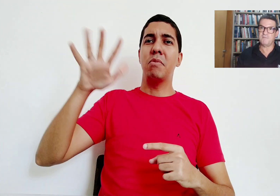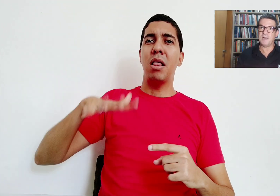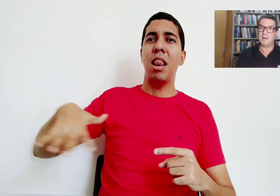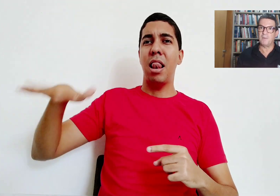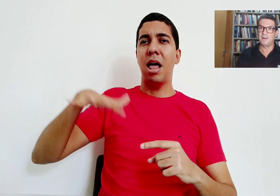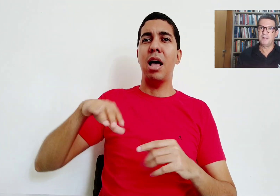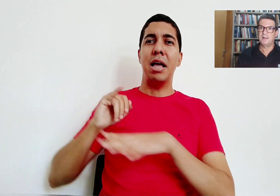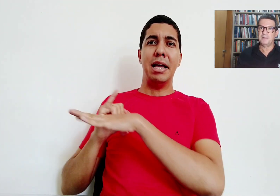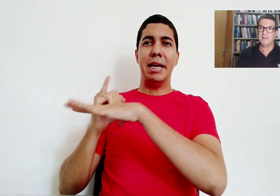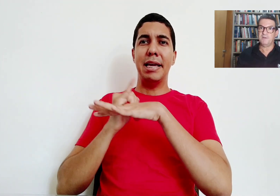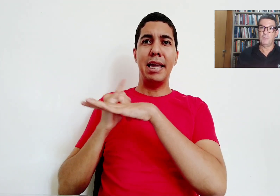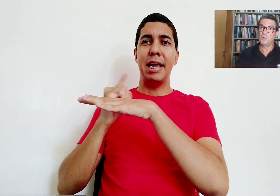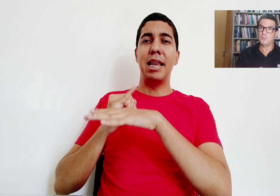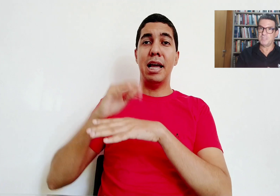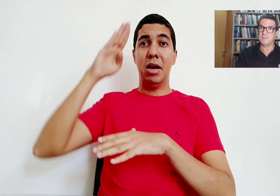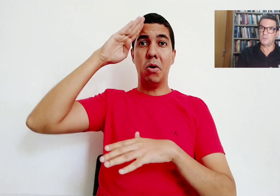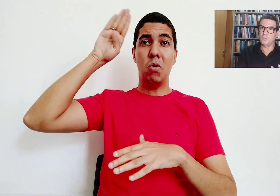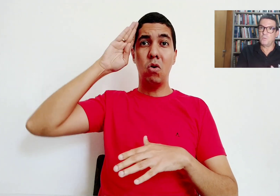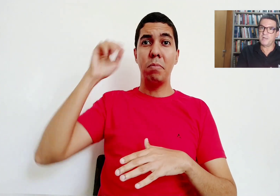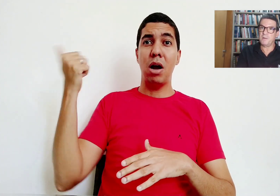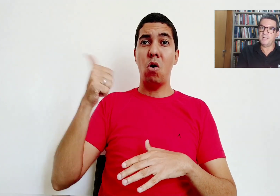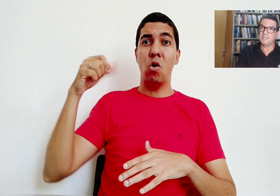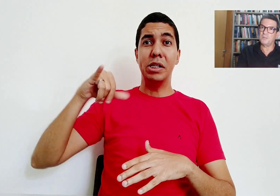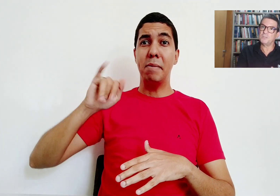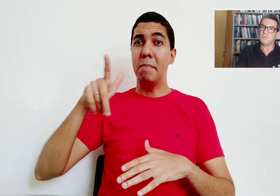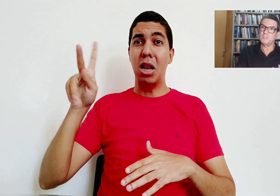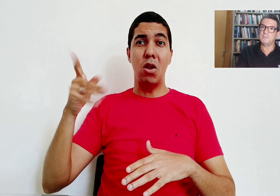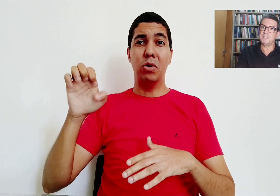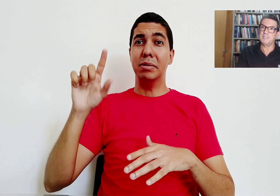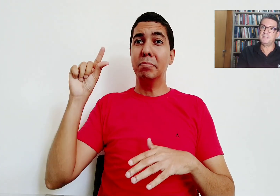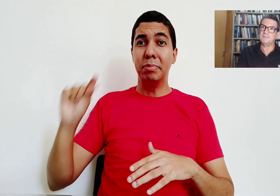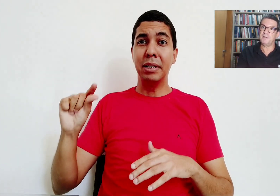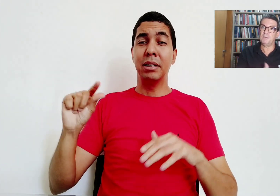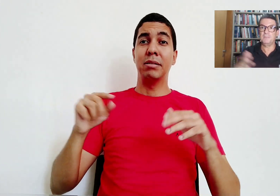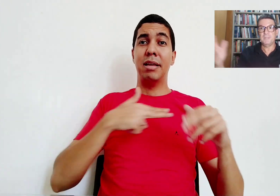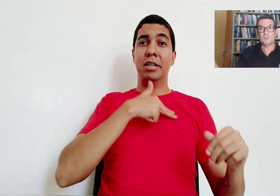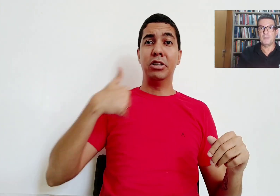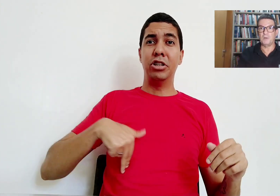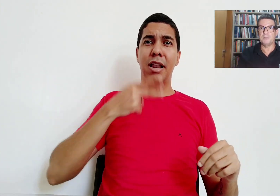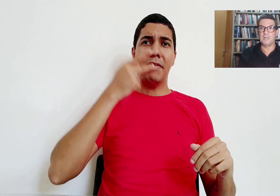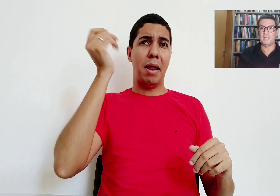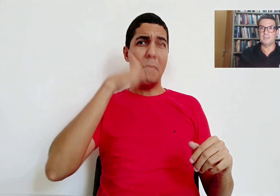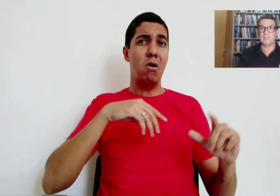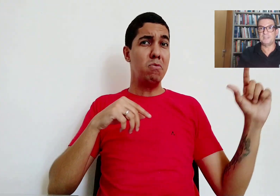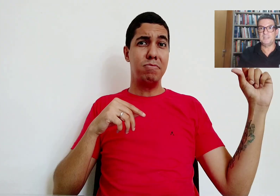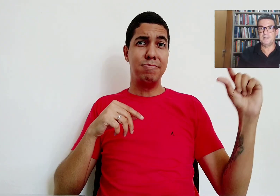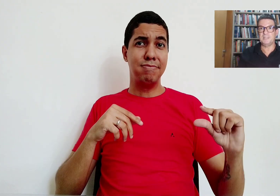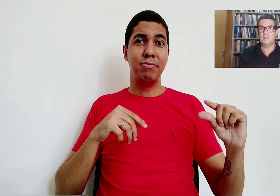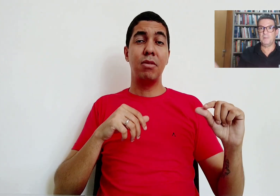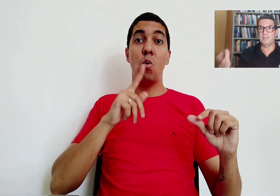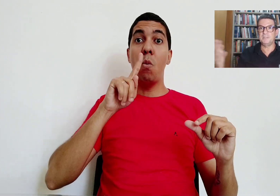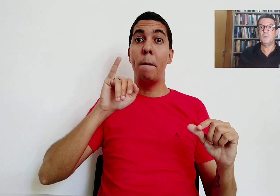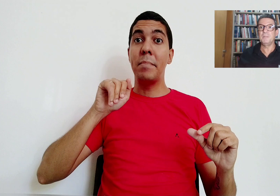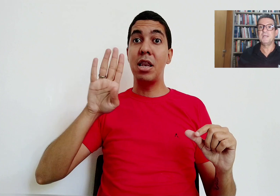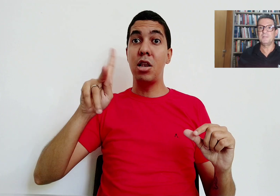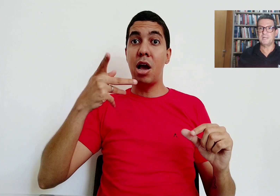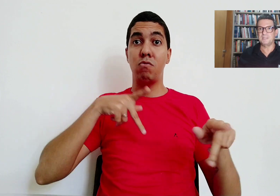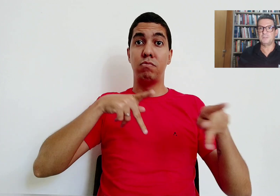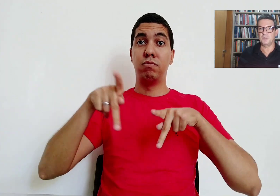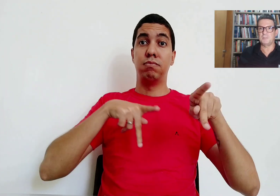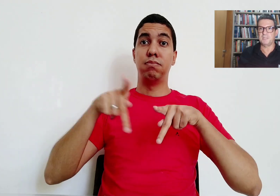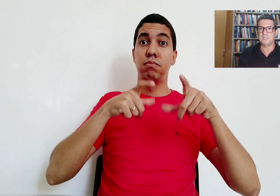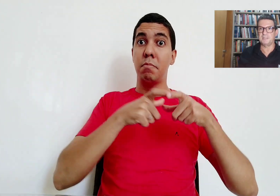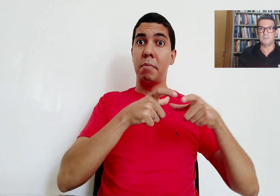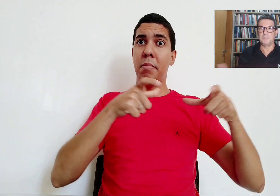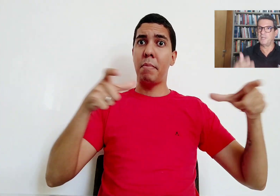quando querem falar mal. Né? Falam muito mais mal de Cuba, que é uma ilha de 11 milhões de habitantes, e falam menos mal da China, que é um país de 1 bilhão e